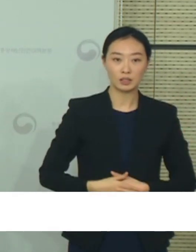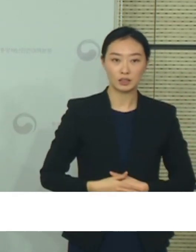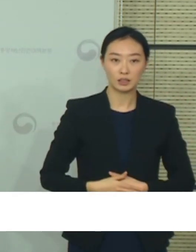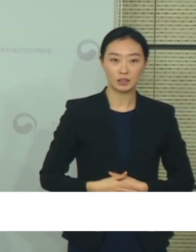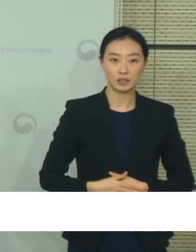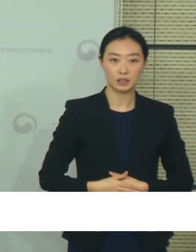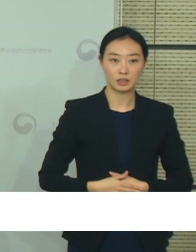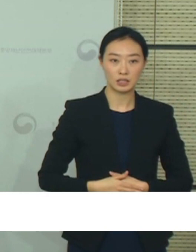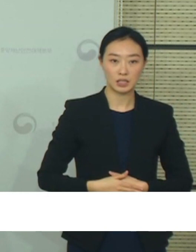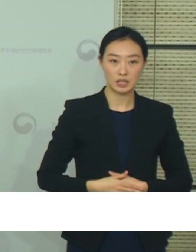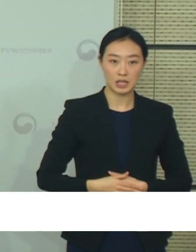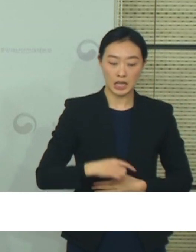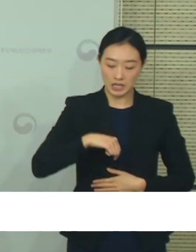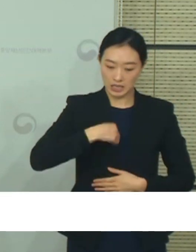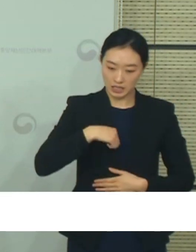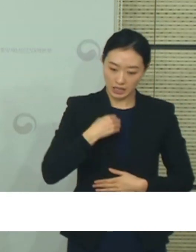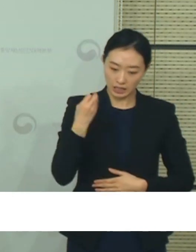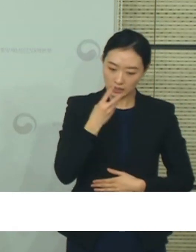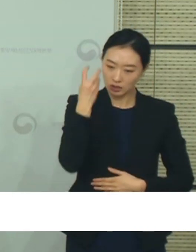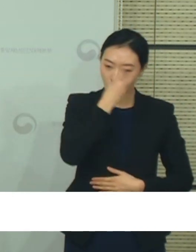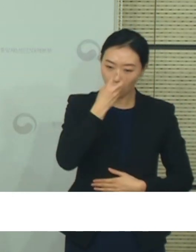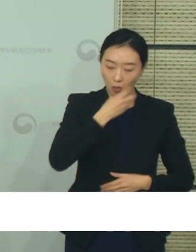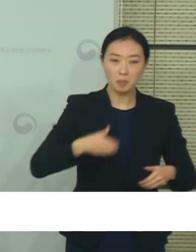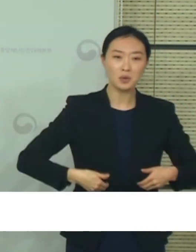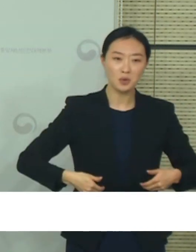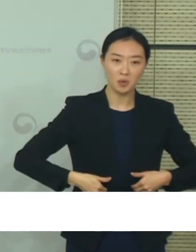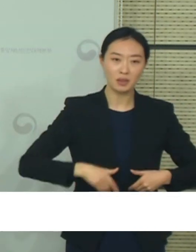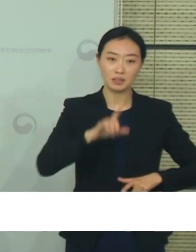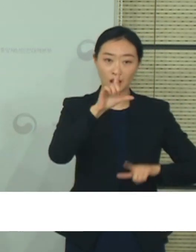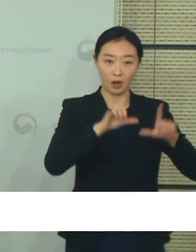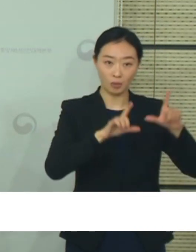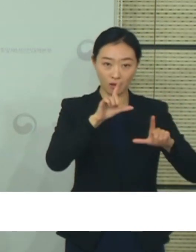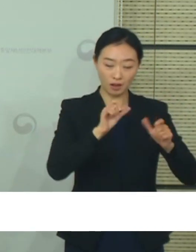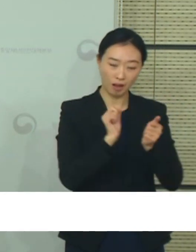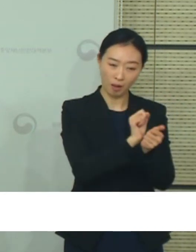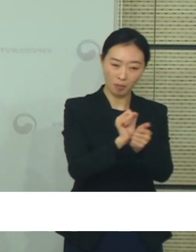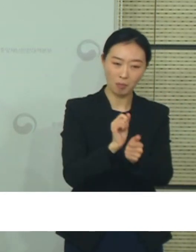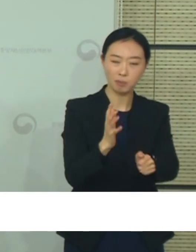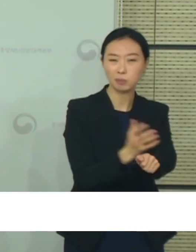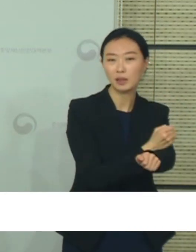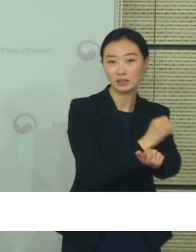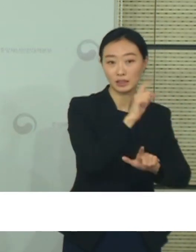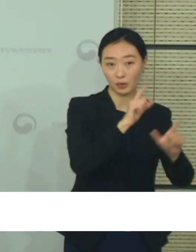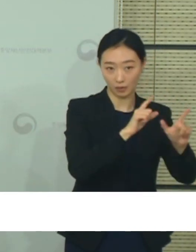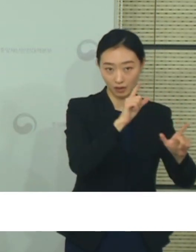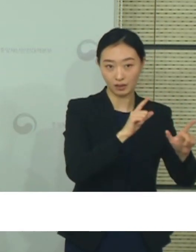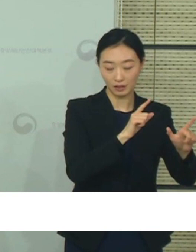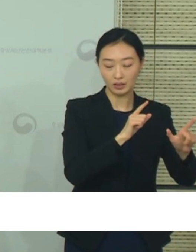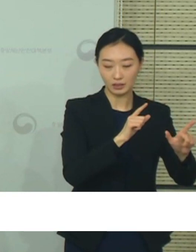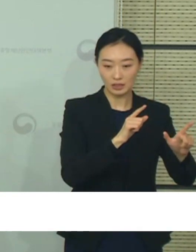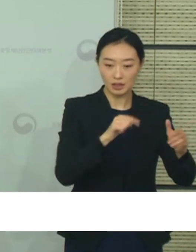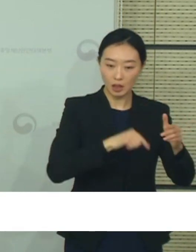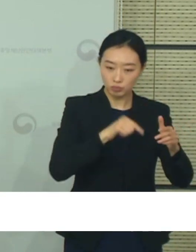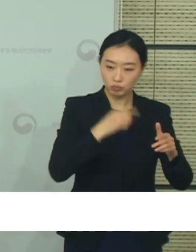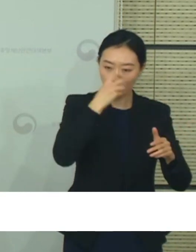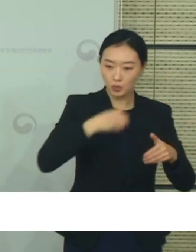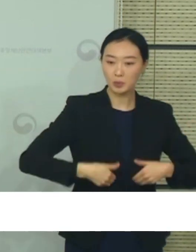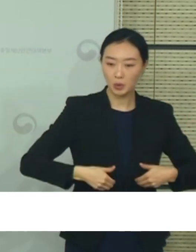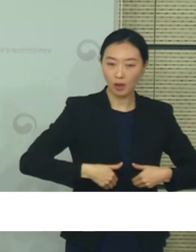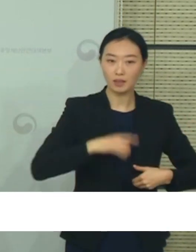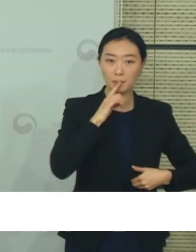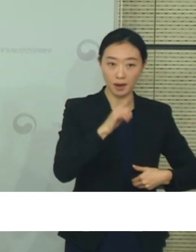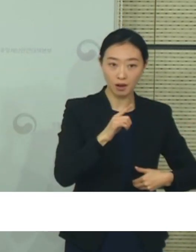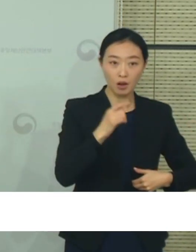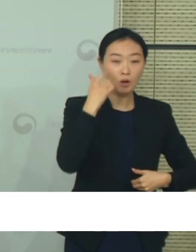자체적인 점검이 좀 필요한 또 그리고 아마 그 내부적인 검토가 조금 더 필요한 사항이라고 해서 문의가